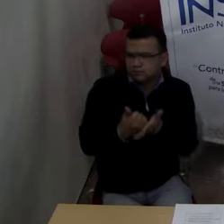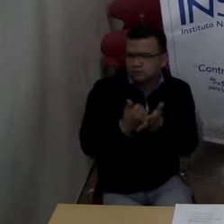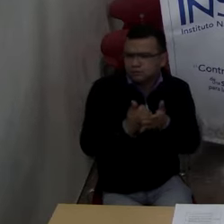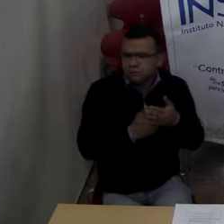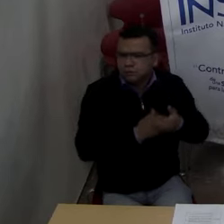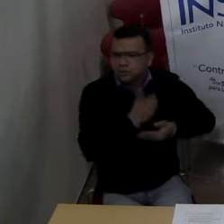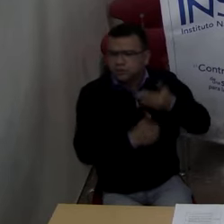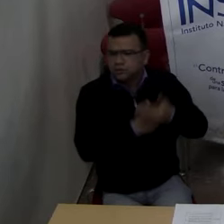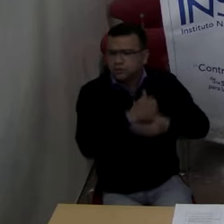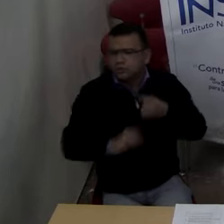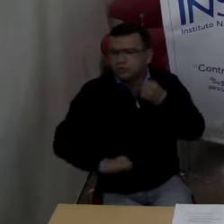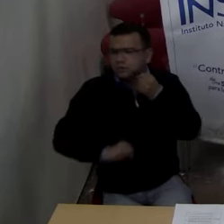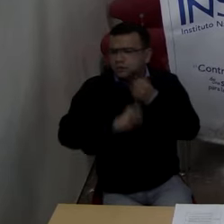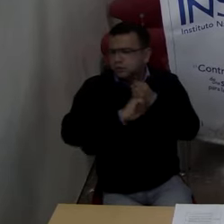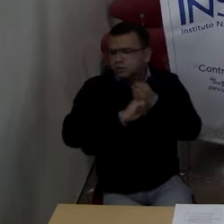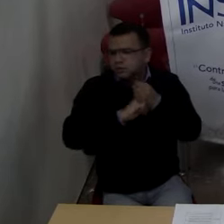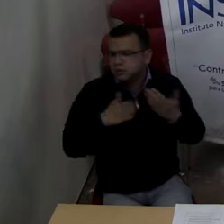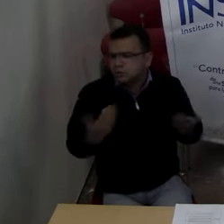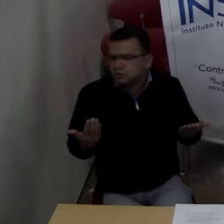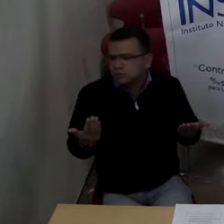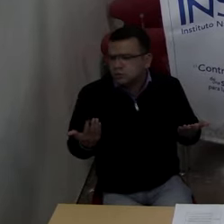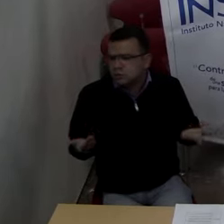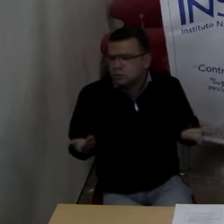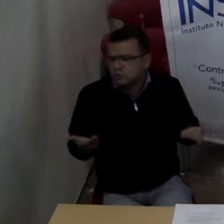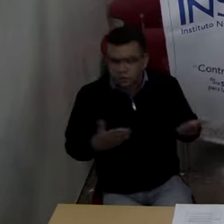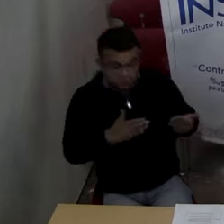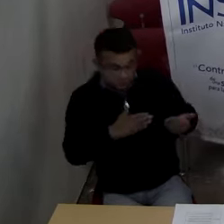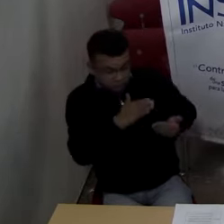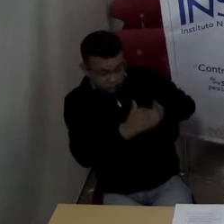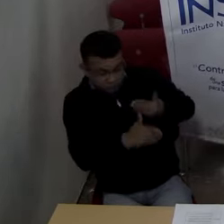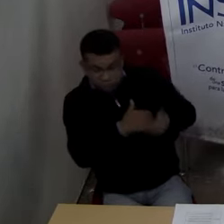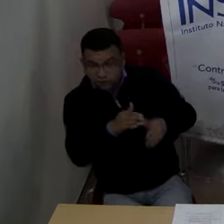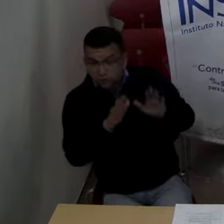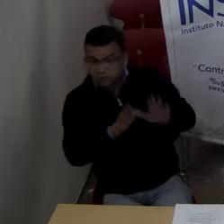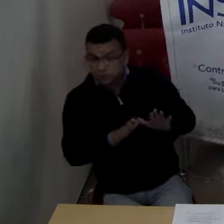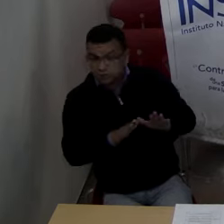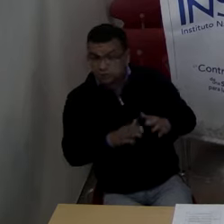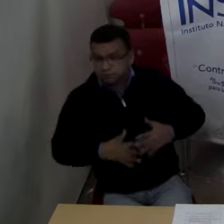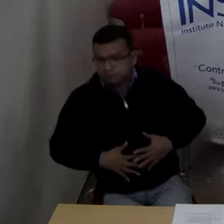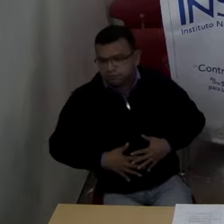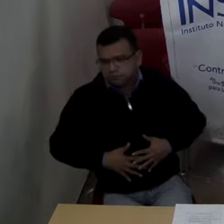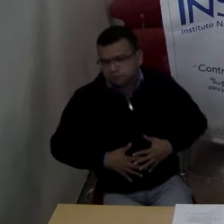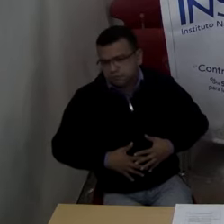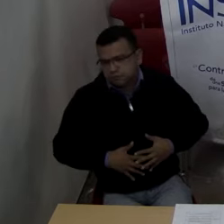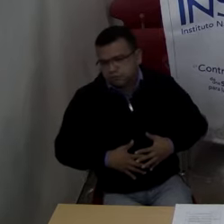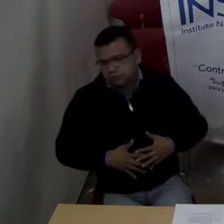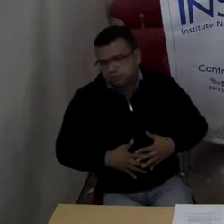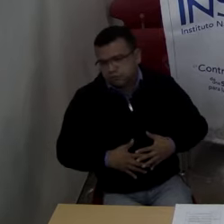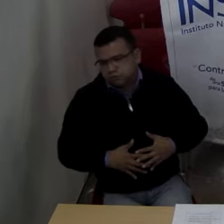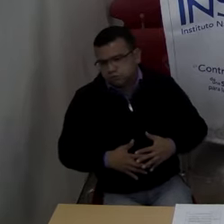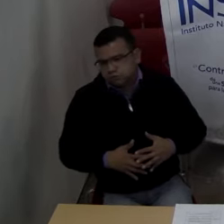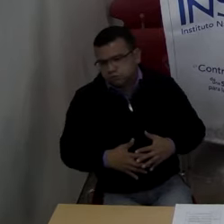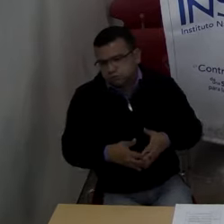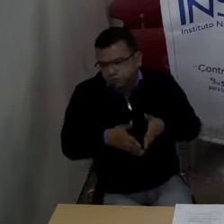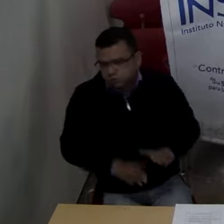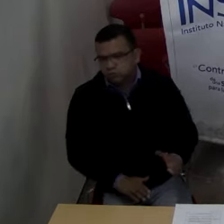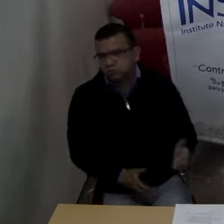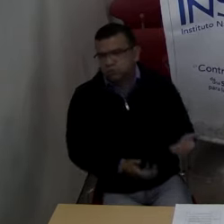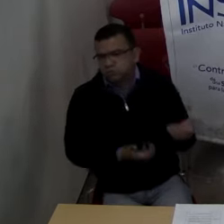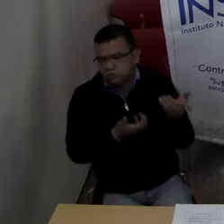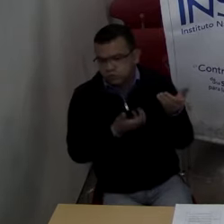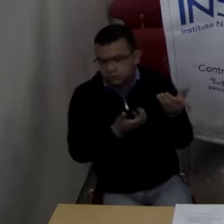proceso de tener un hijo. Esta red de apoyo puede ser familiar y muchas veces